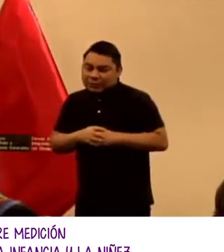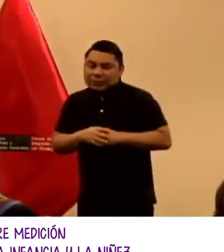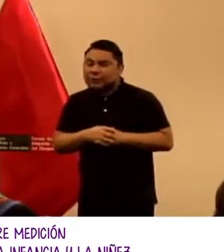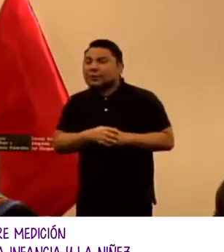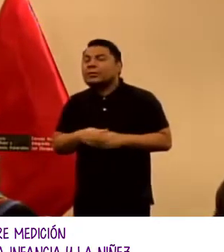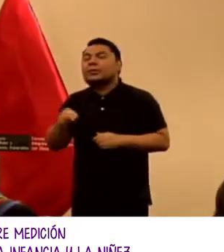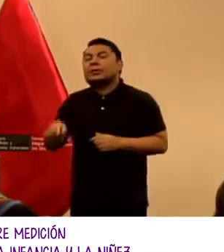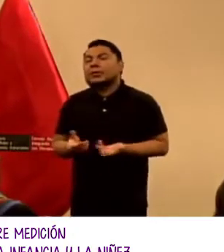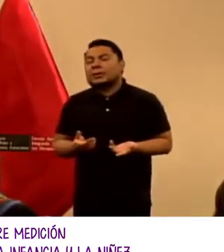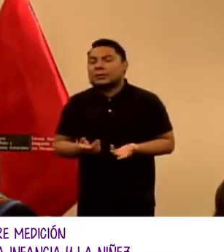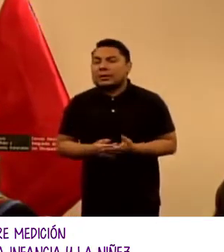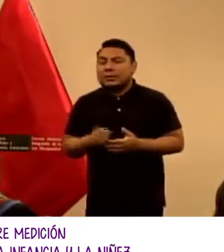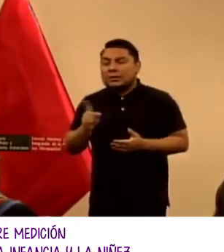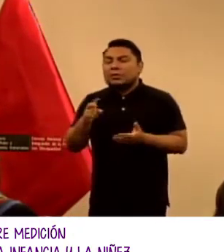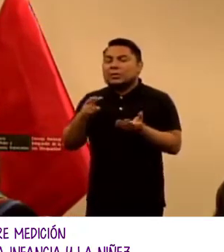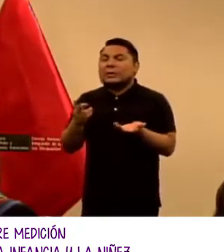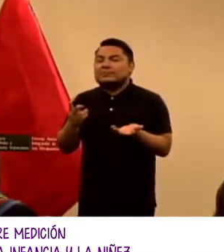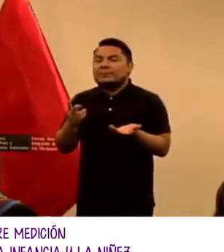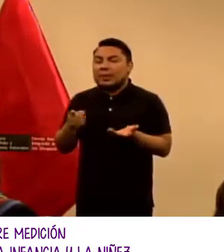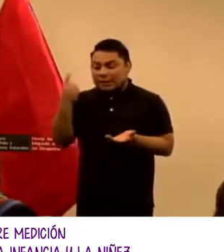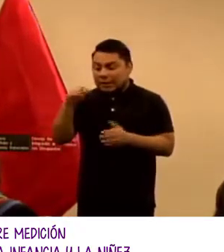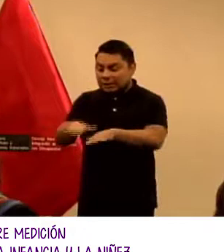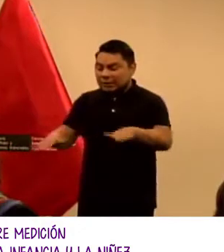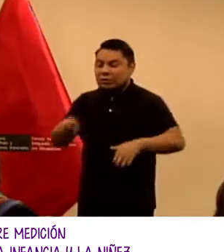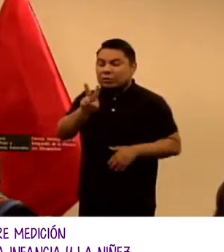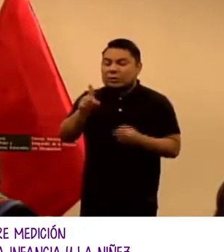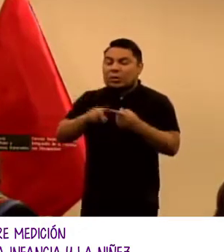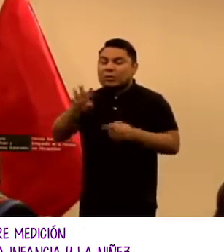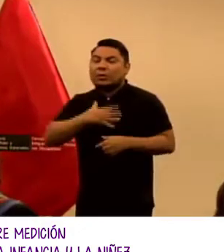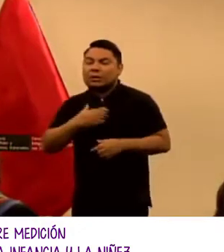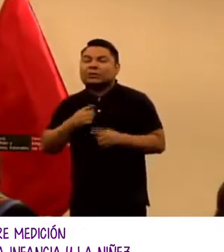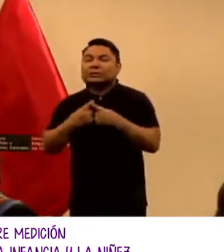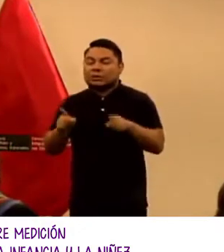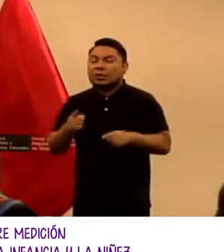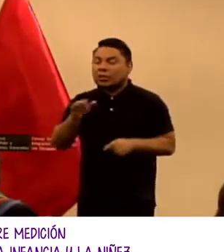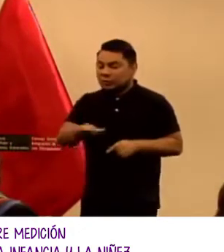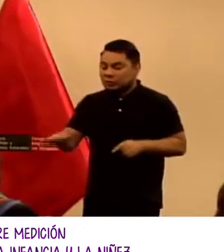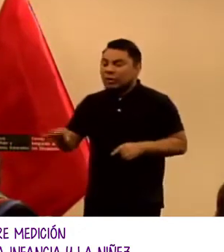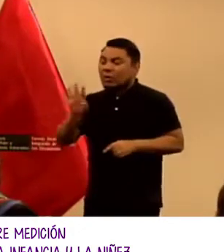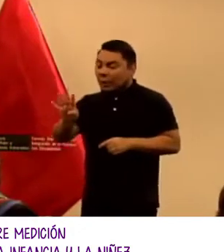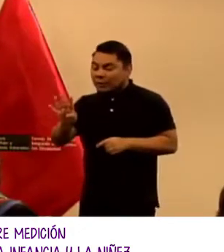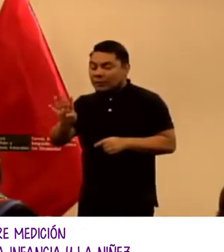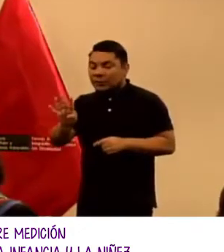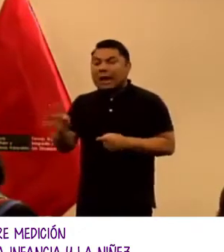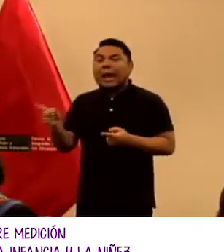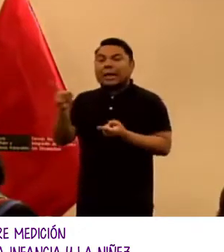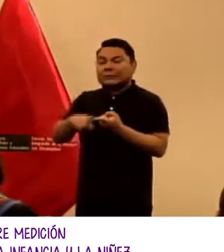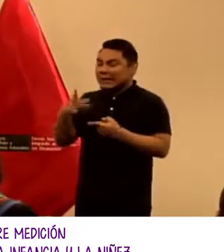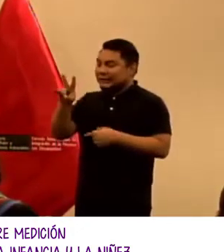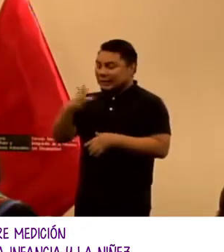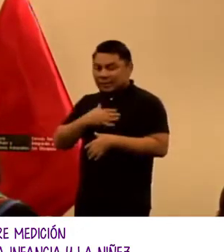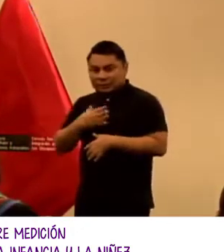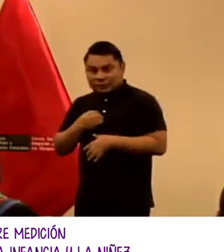que no se refiere, al contrario, a los niños de 2 a 4 años, sino que solamente a los niños y niños de 4 a